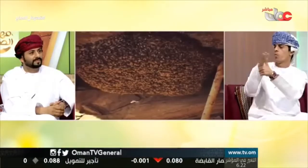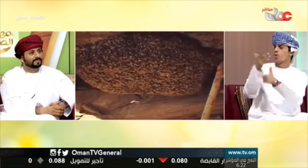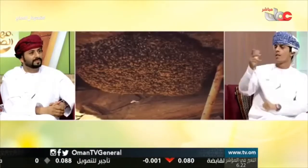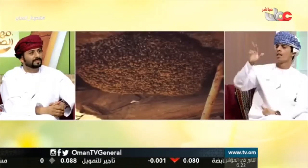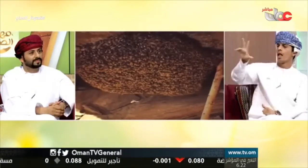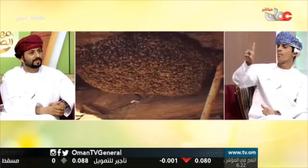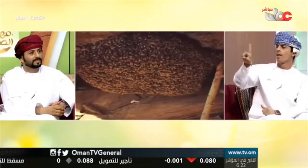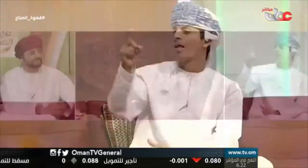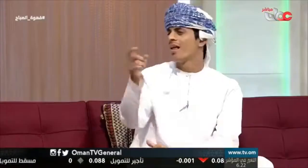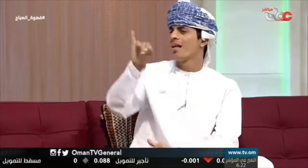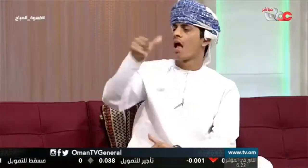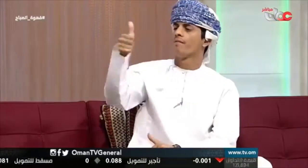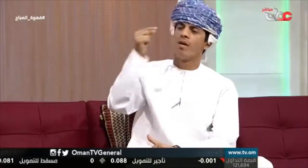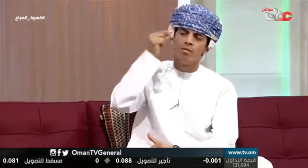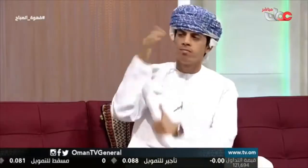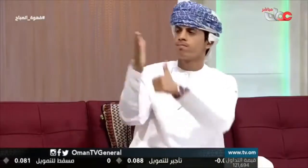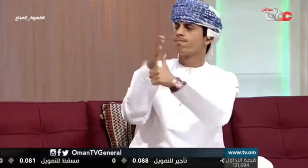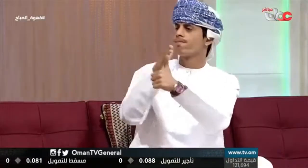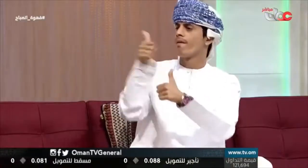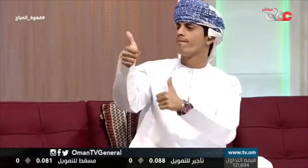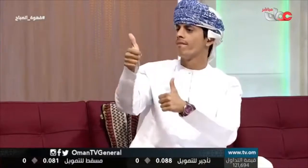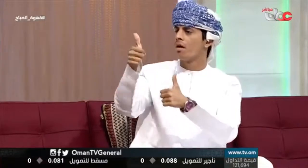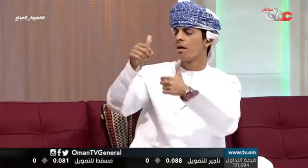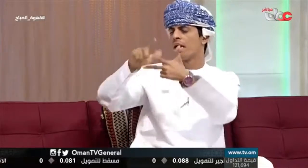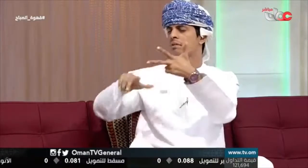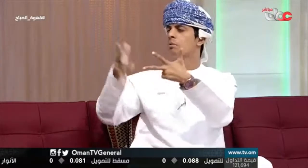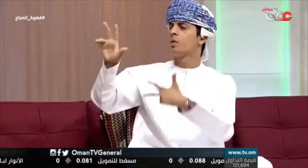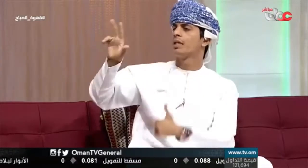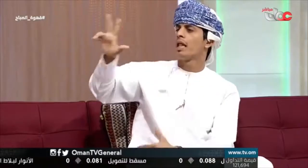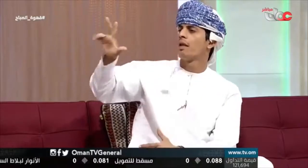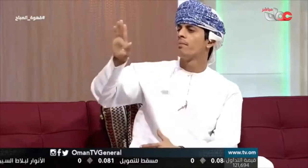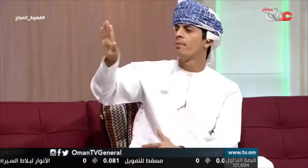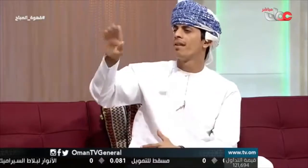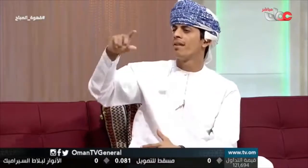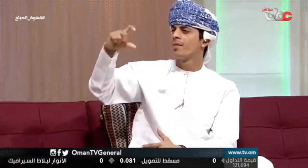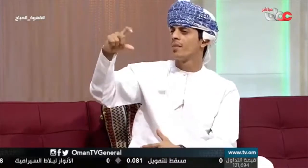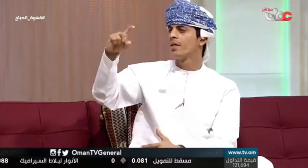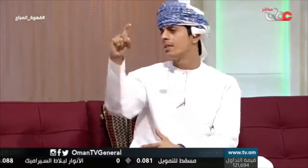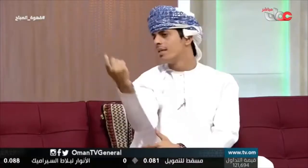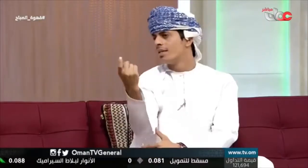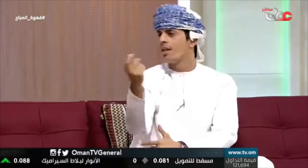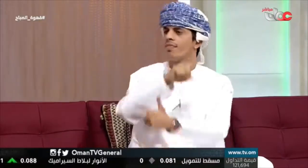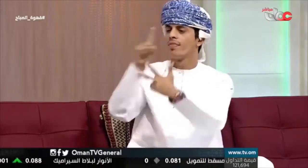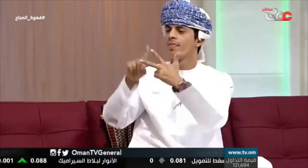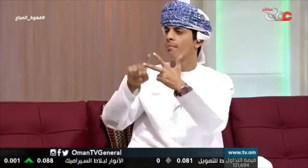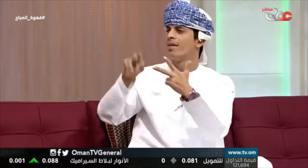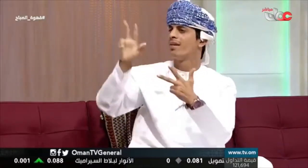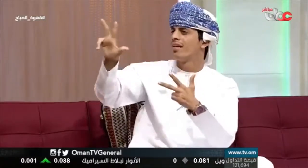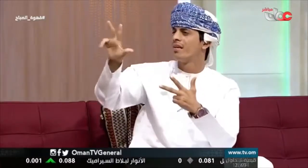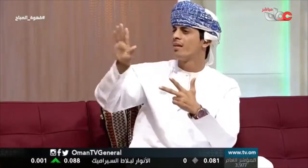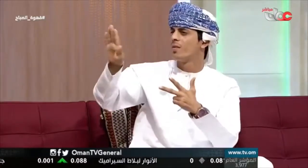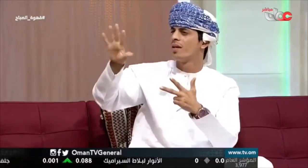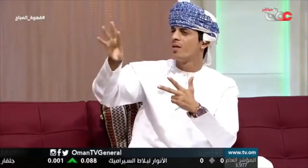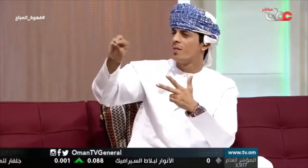بكثرة، طبعا أول شجرة هي شجرة البرم، عندما يكثر شجرة البرم خلال شهر مايو وشهر